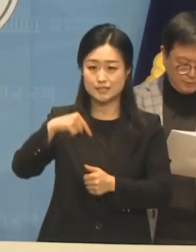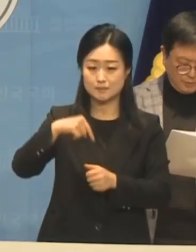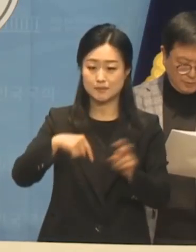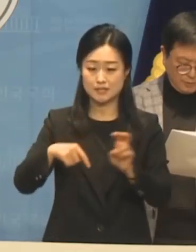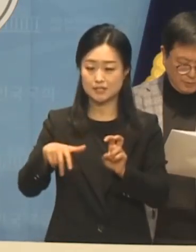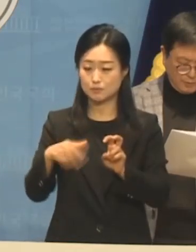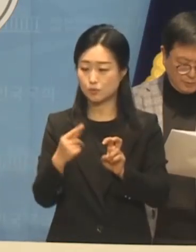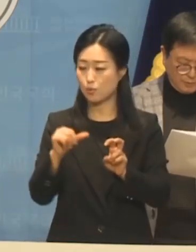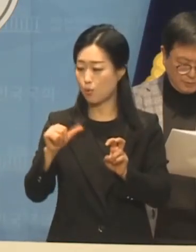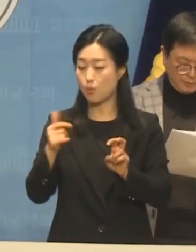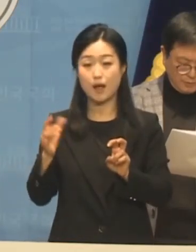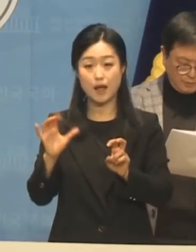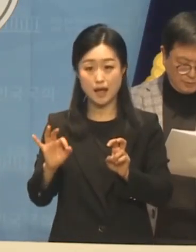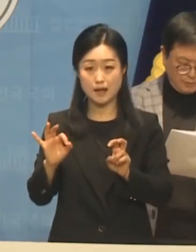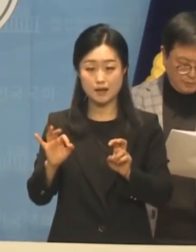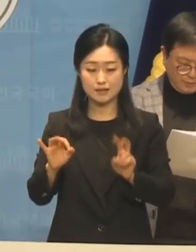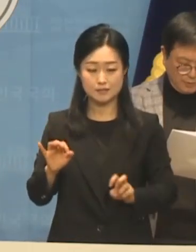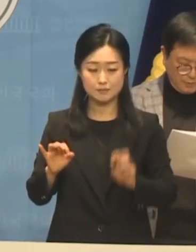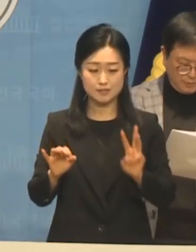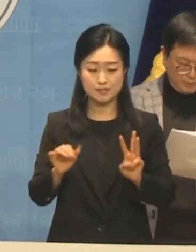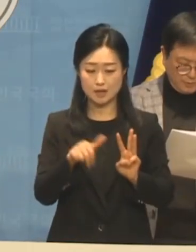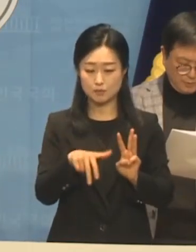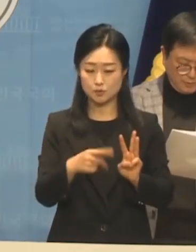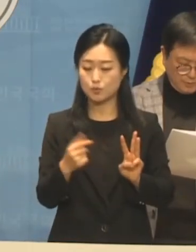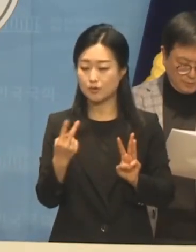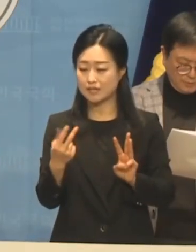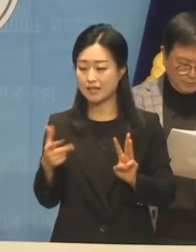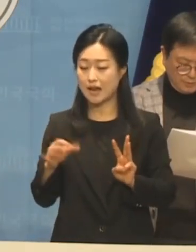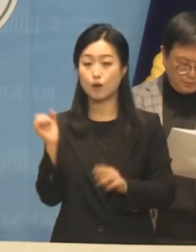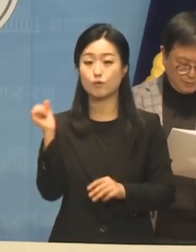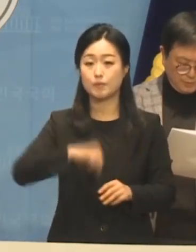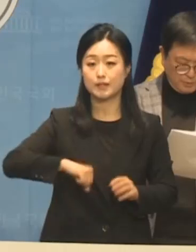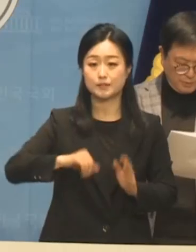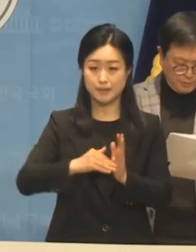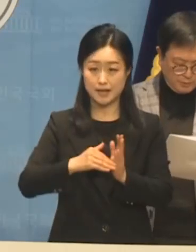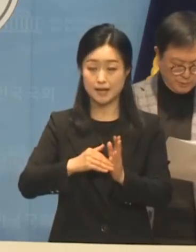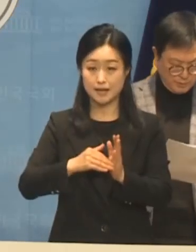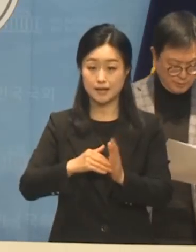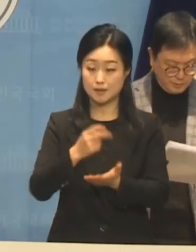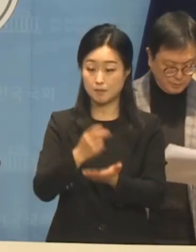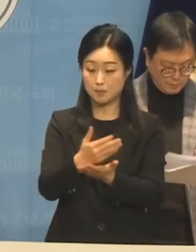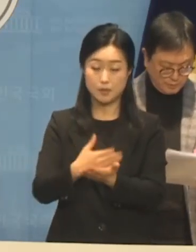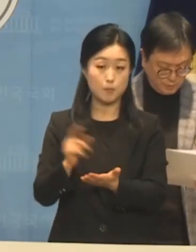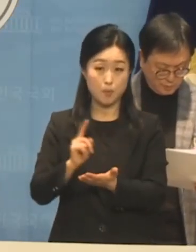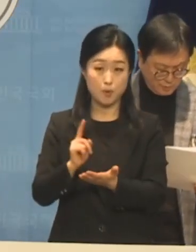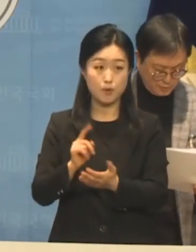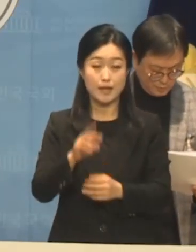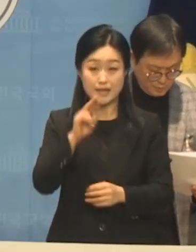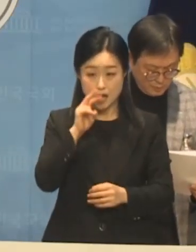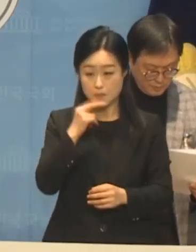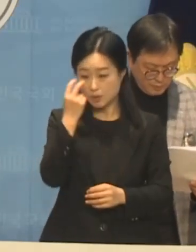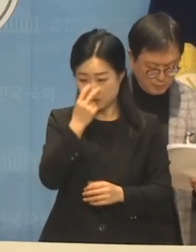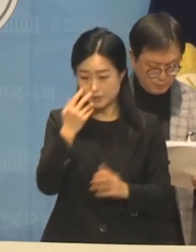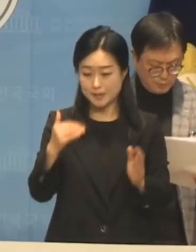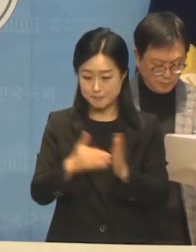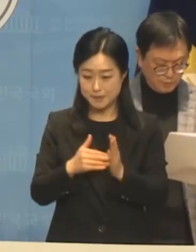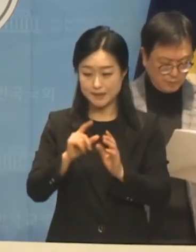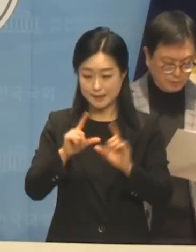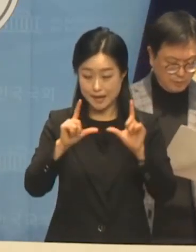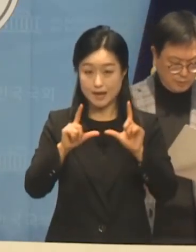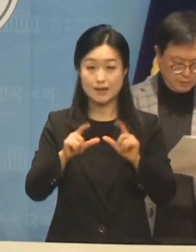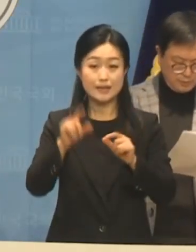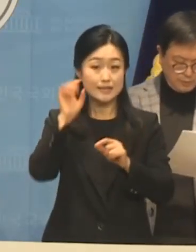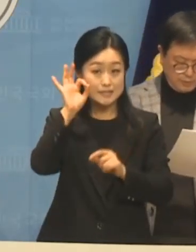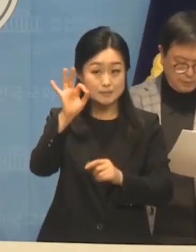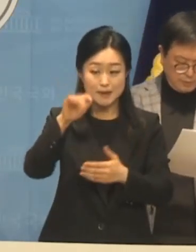20조 5항과 23조 2항을 위반했습니다. 해당 규정에는 예비조사가 종료된 날로부터